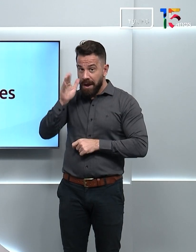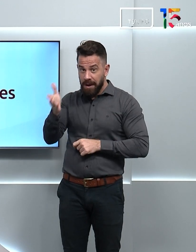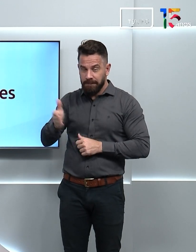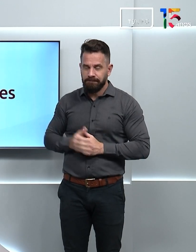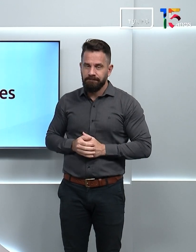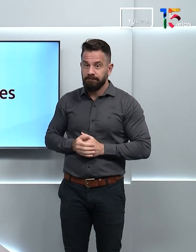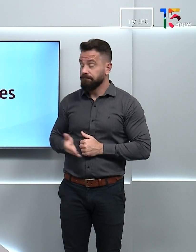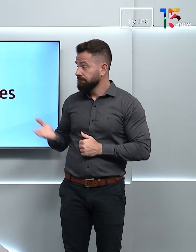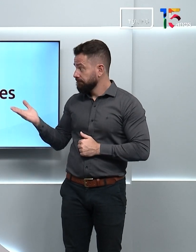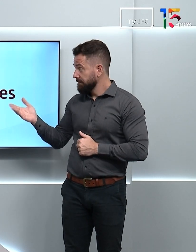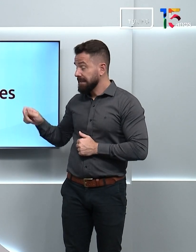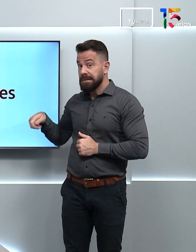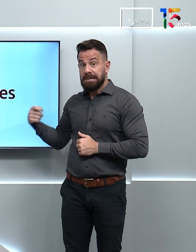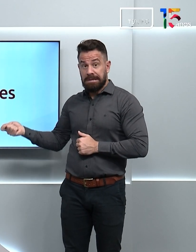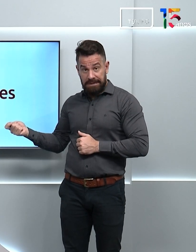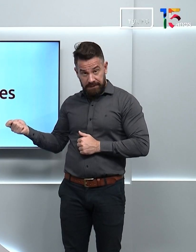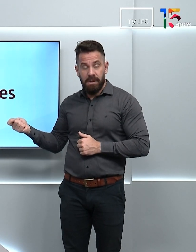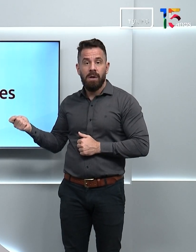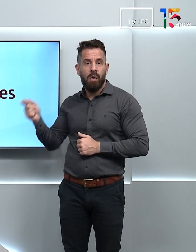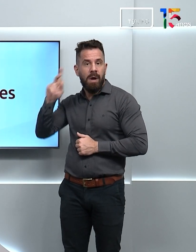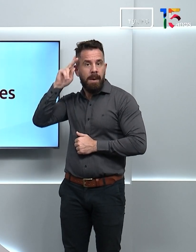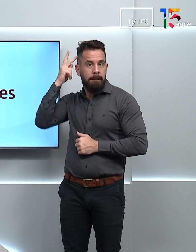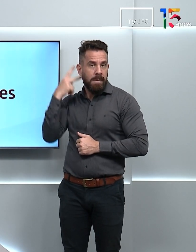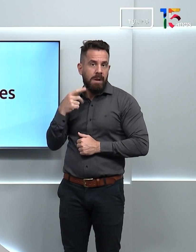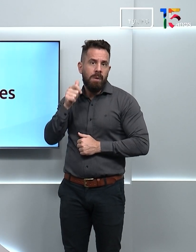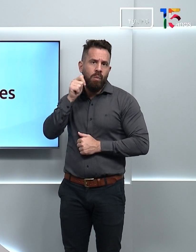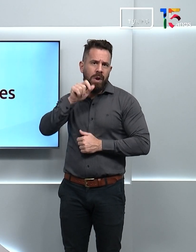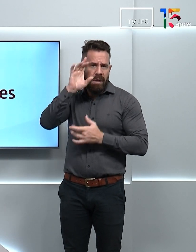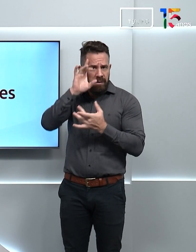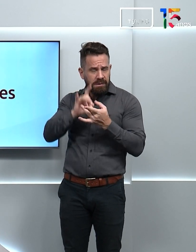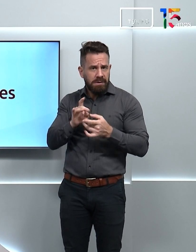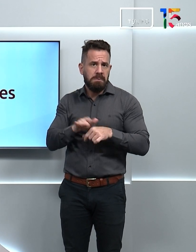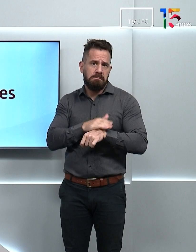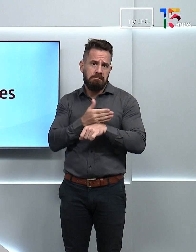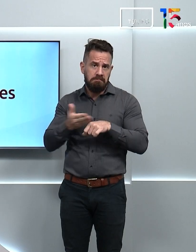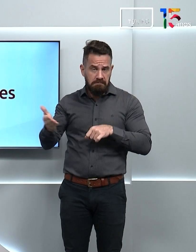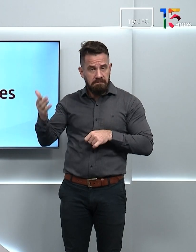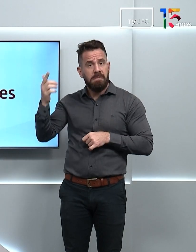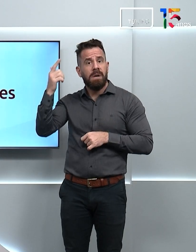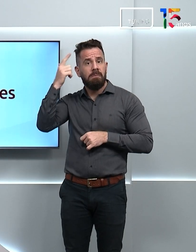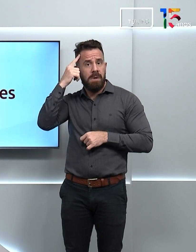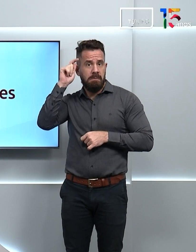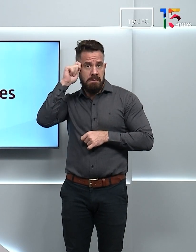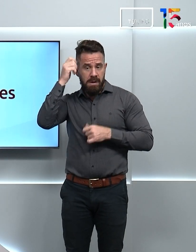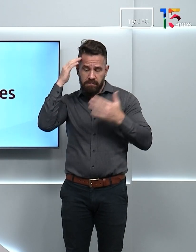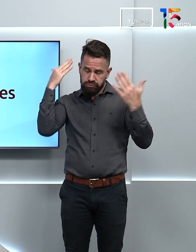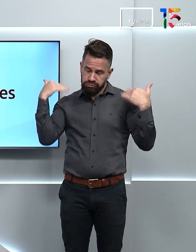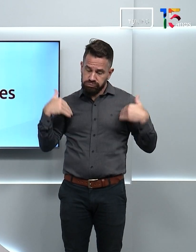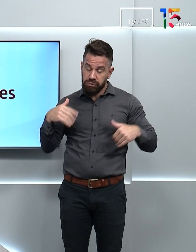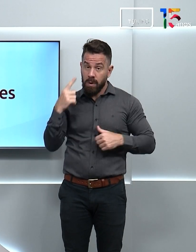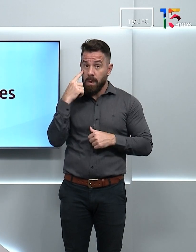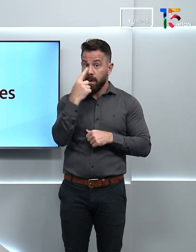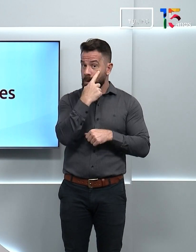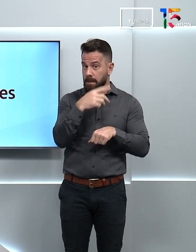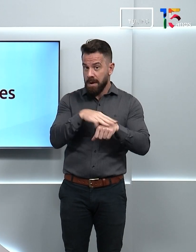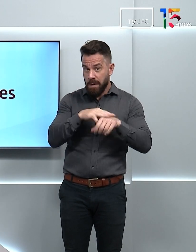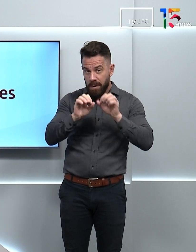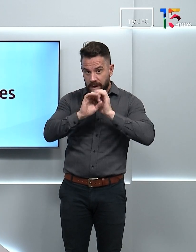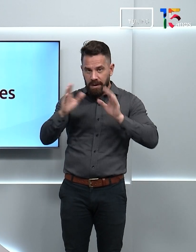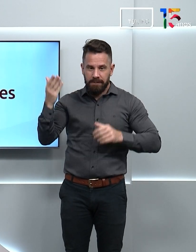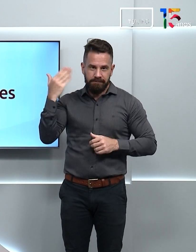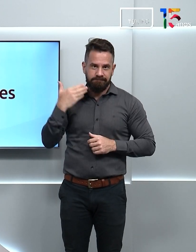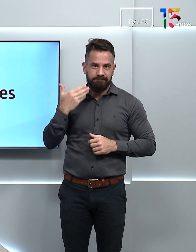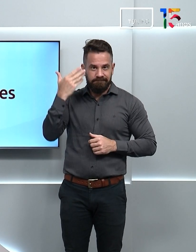sou a Camila Maia, uma mulher cis de pele clara, tenho cabelos escuros, longos e lisos e olhos castanhos claros. À minha esquerda está o professor